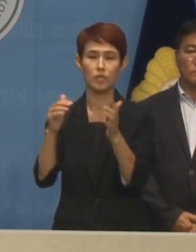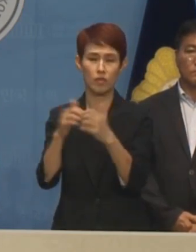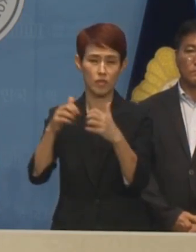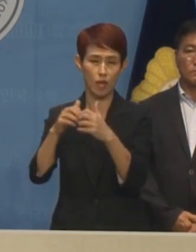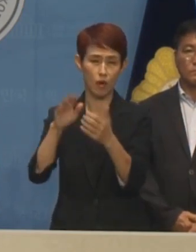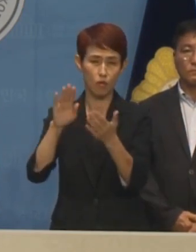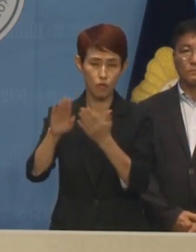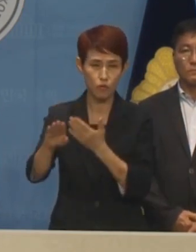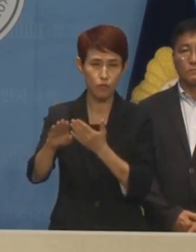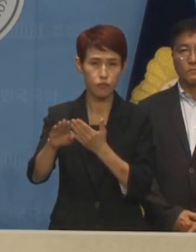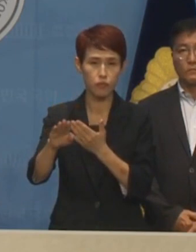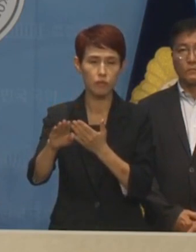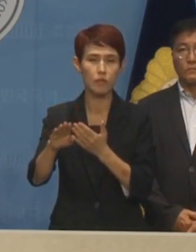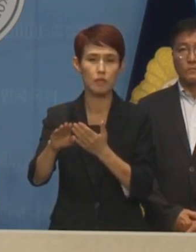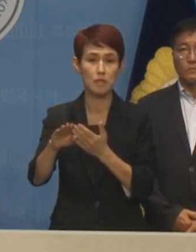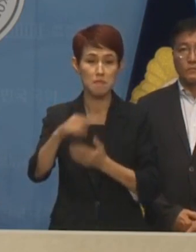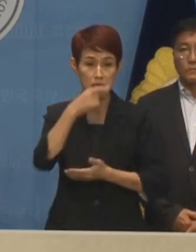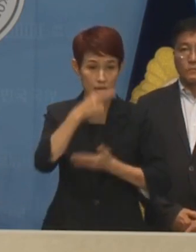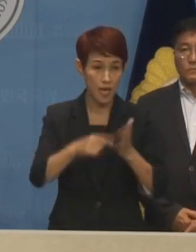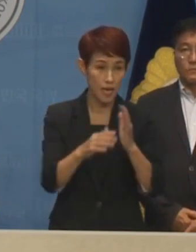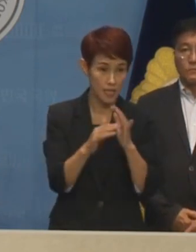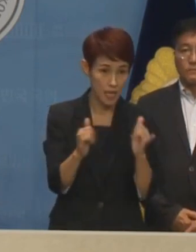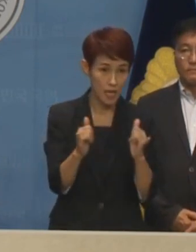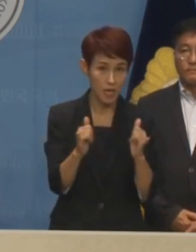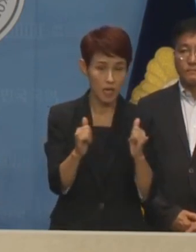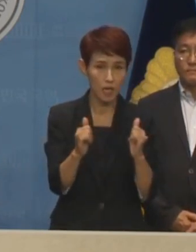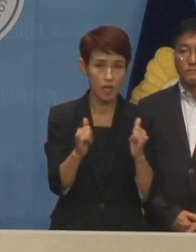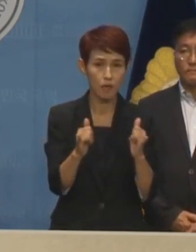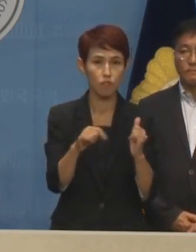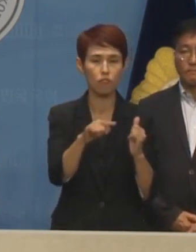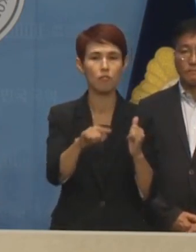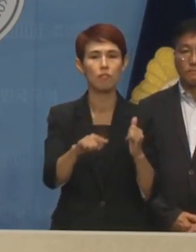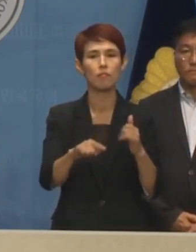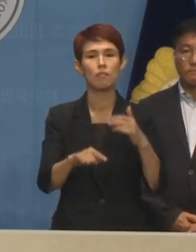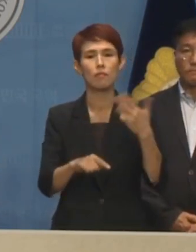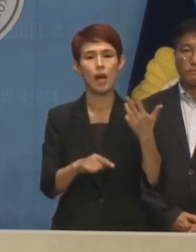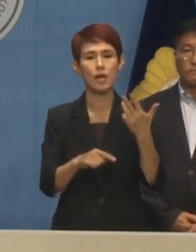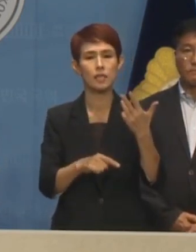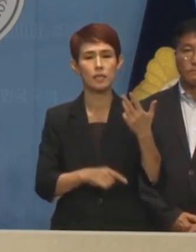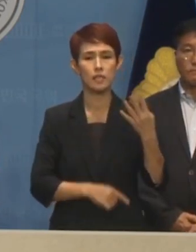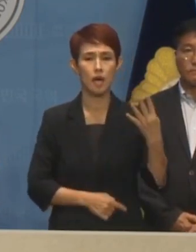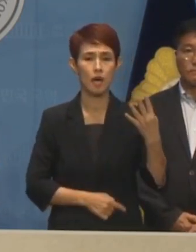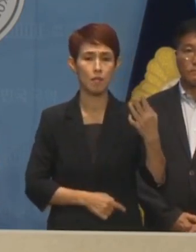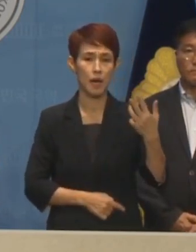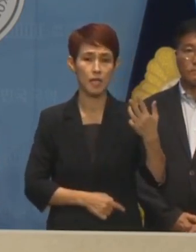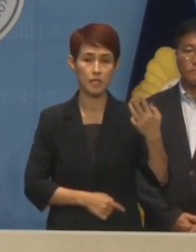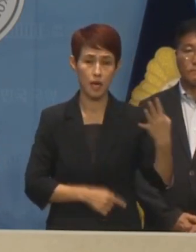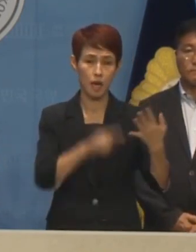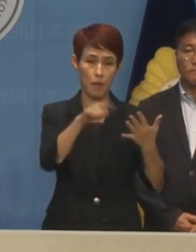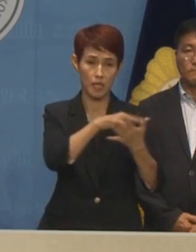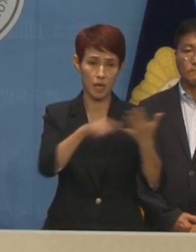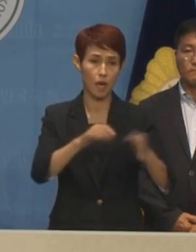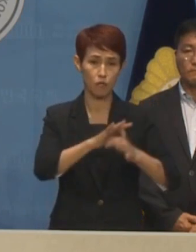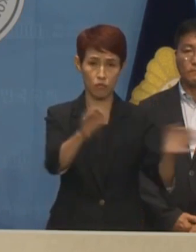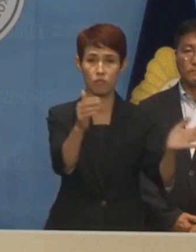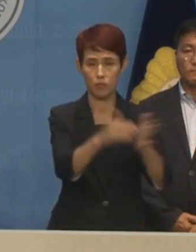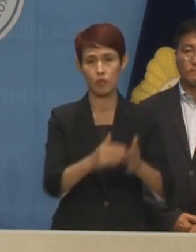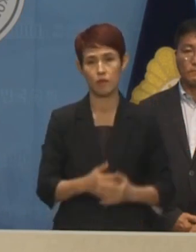집단 희생사건 피해자들에게도 이른바 8484 배상지침에 따라